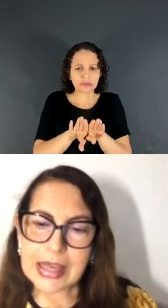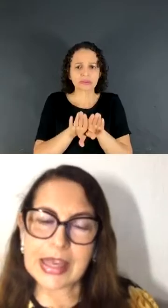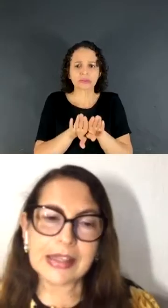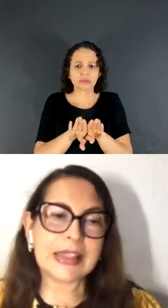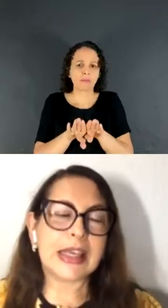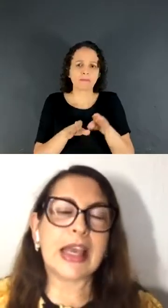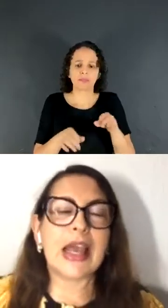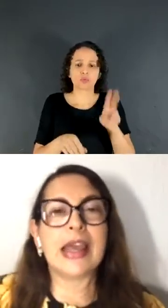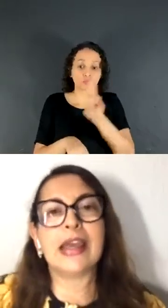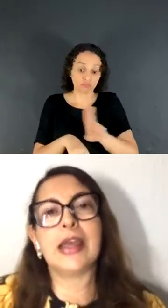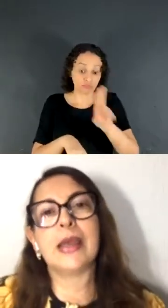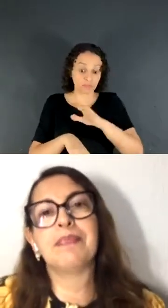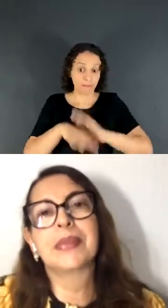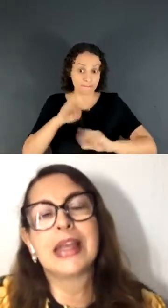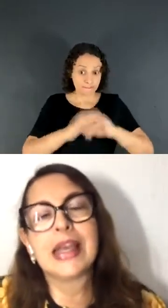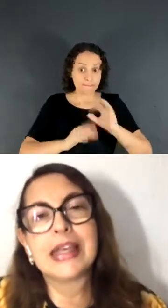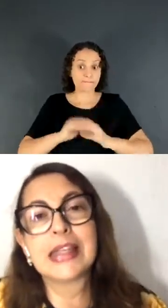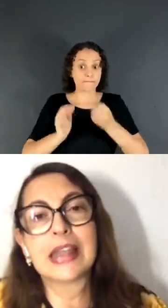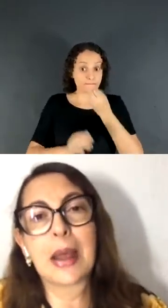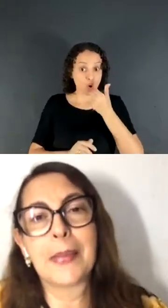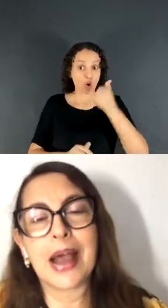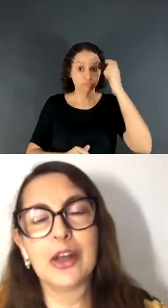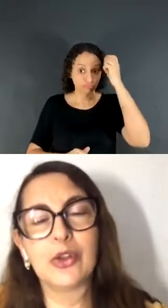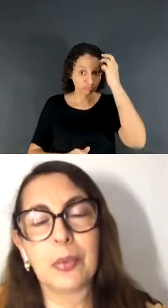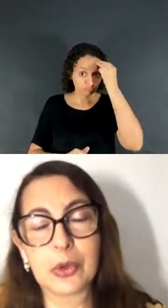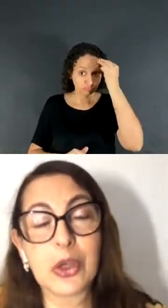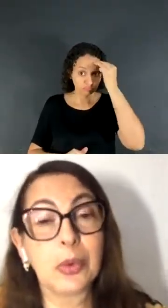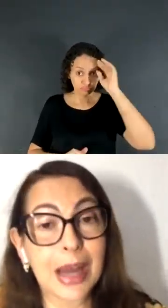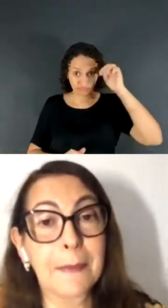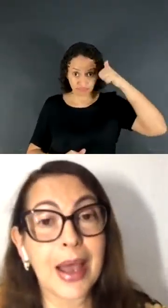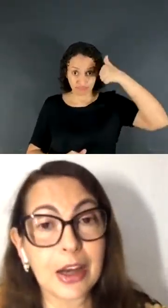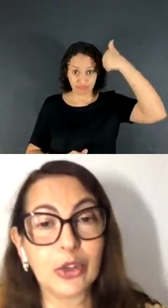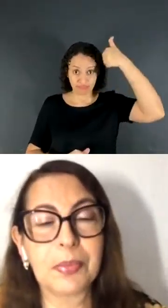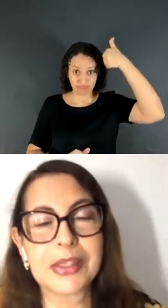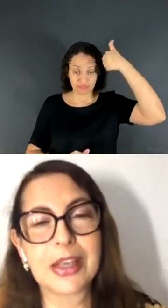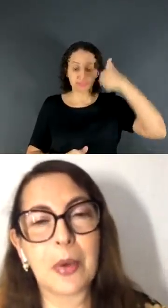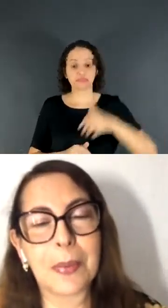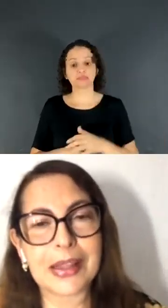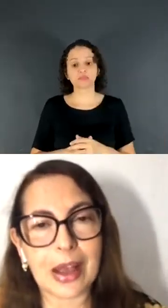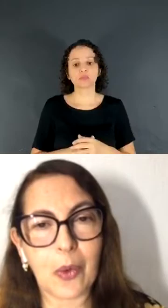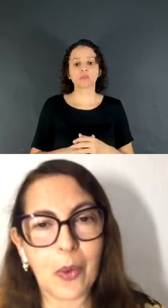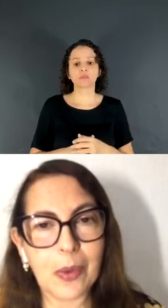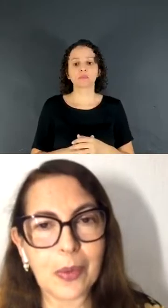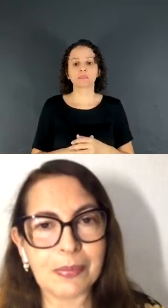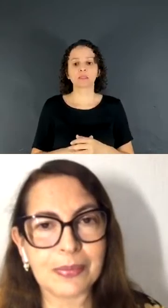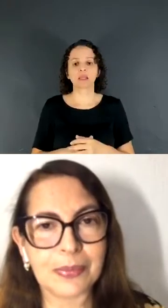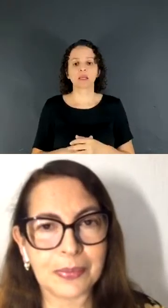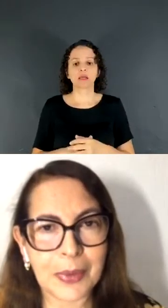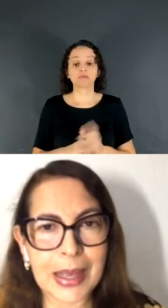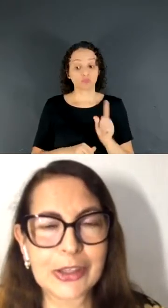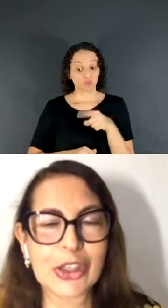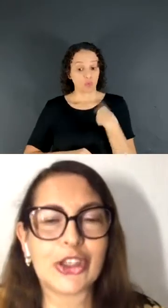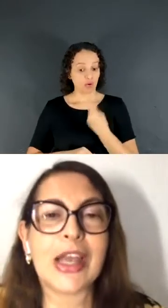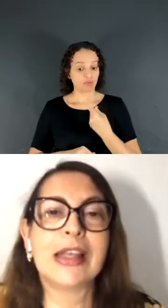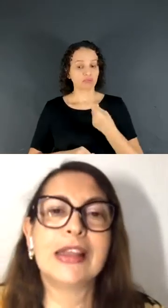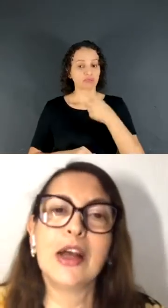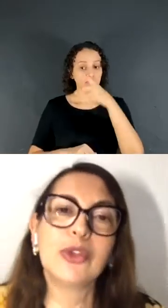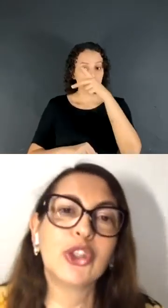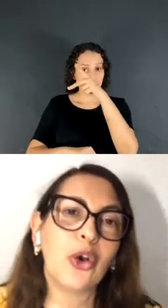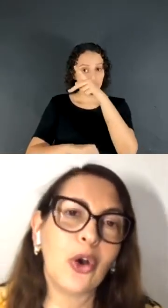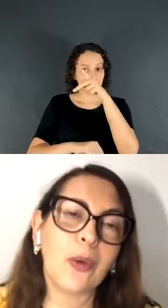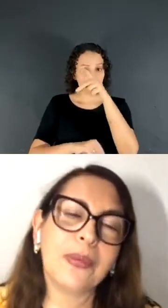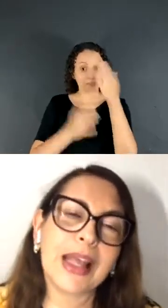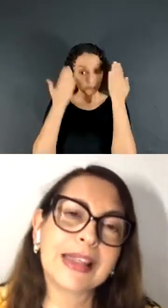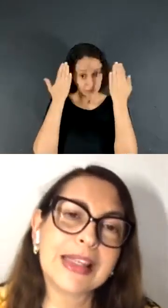certo? E assim, esse trabalho e o trabalho do psicopedagogo, né, gente?